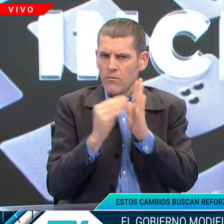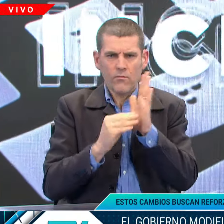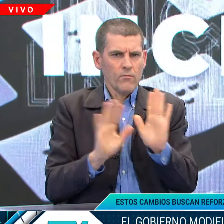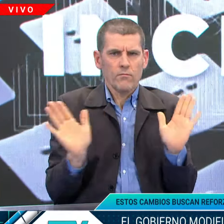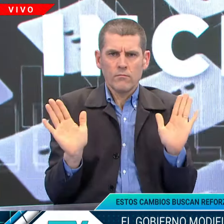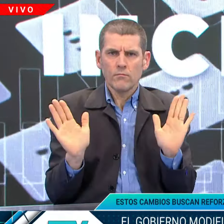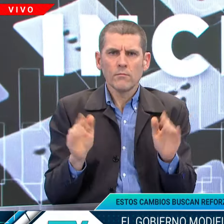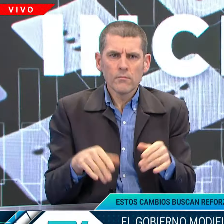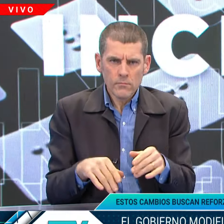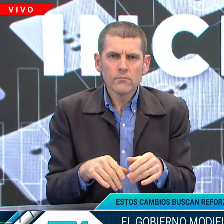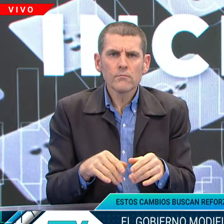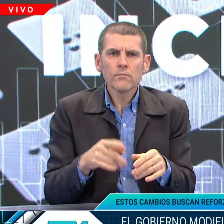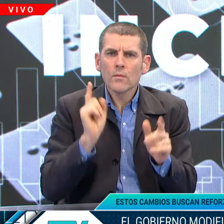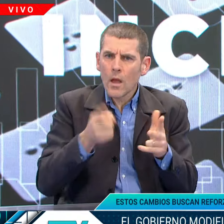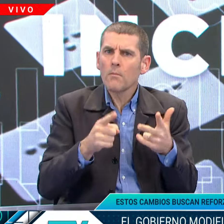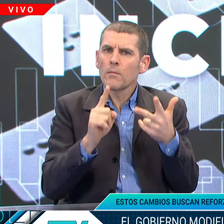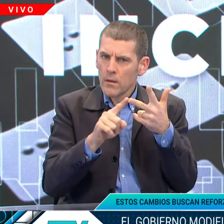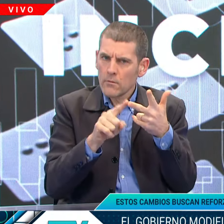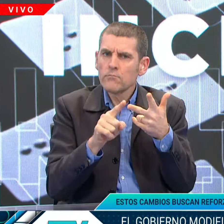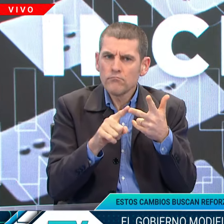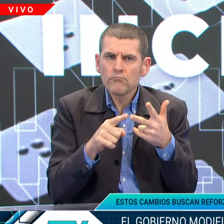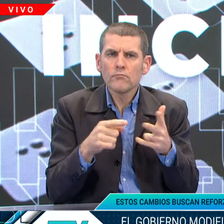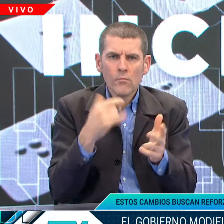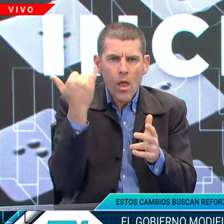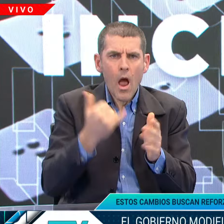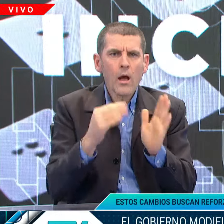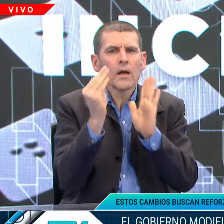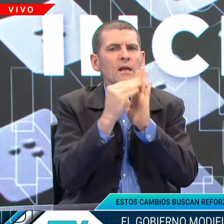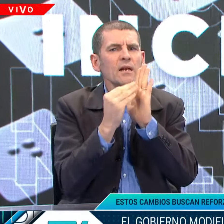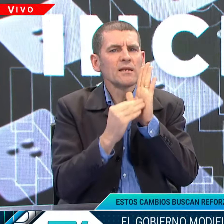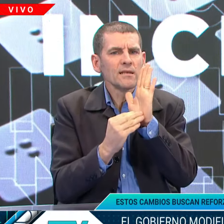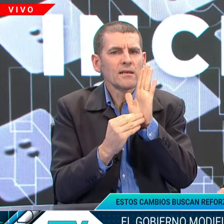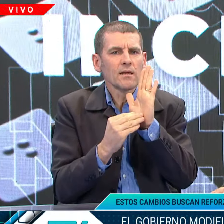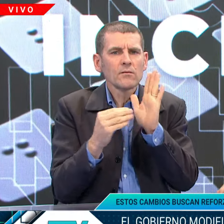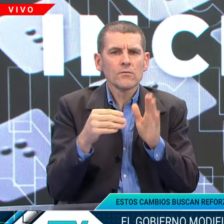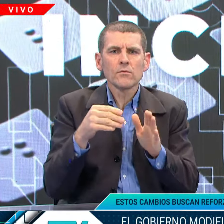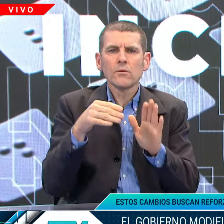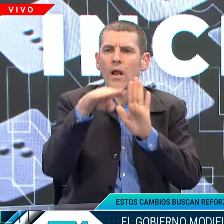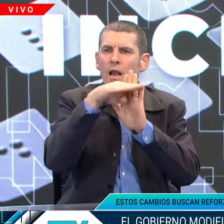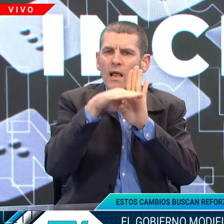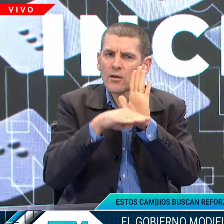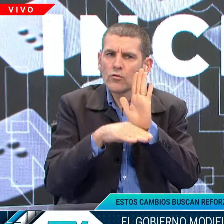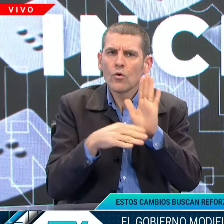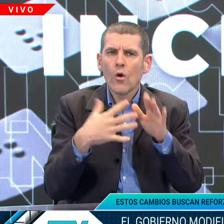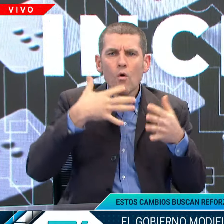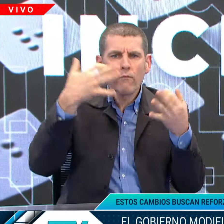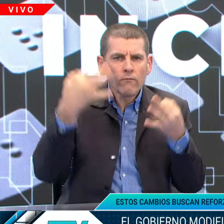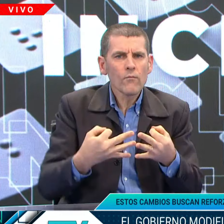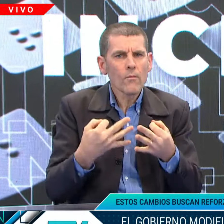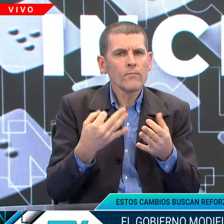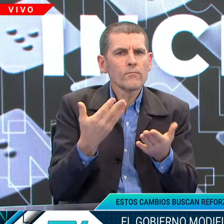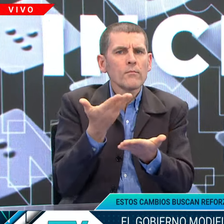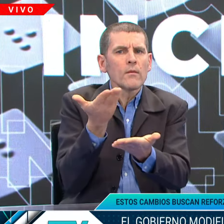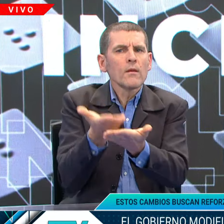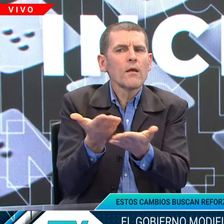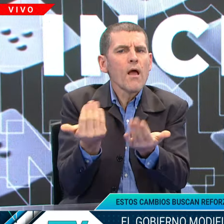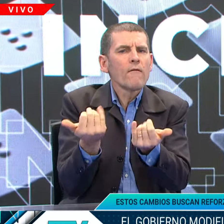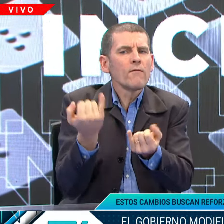el decreto establecerá requisitos formales para las solicitudes de acceso a la información pública